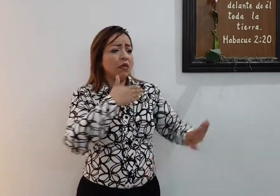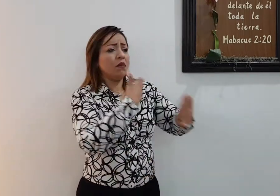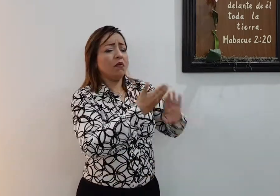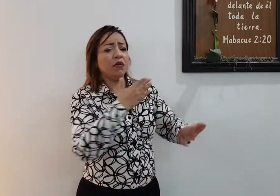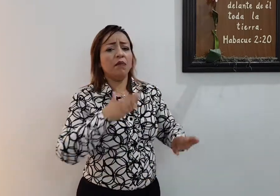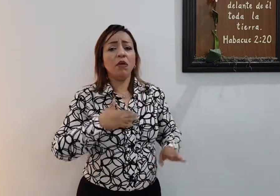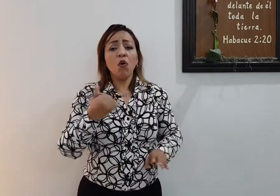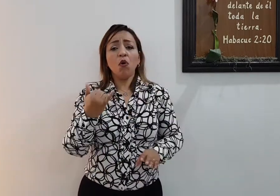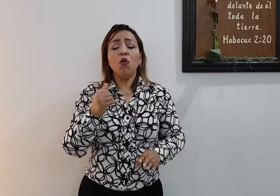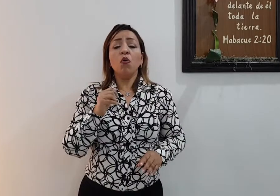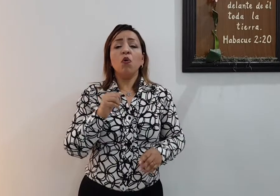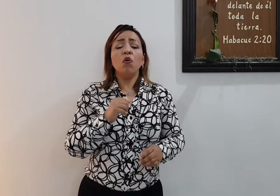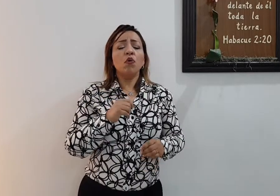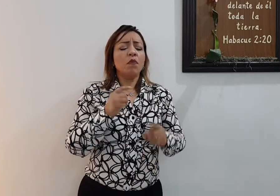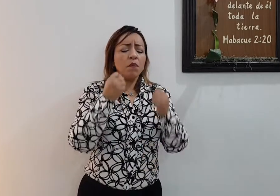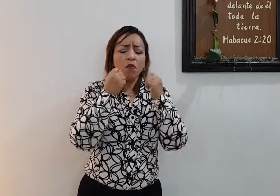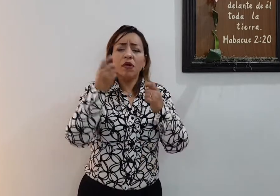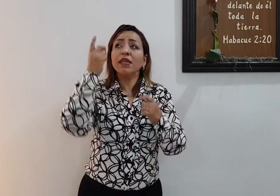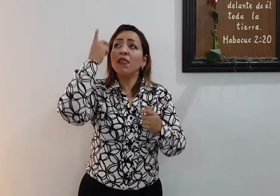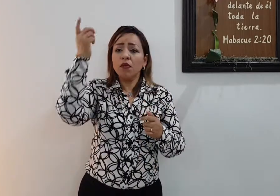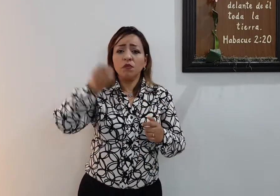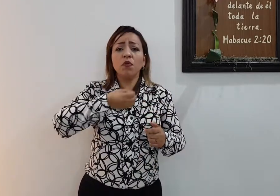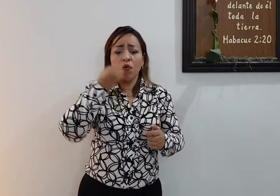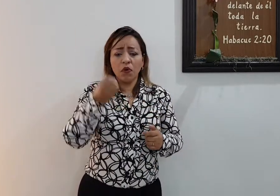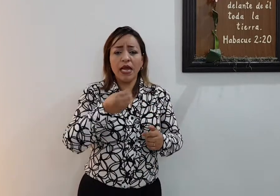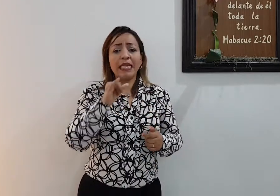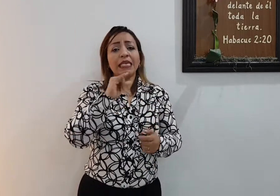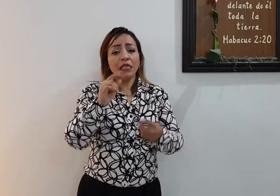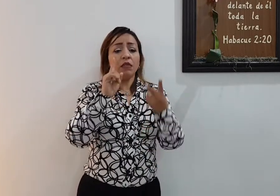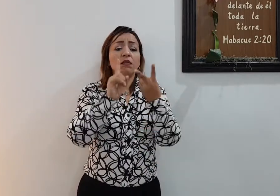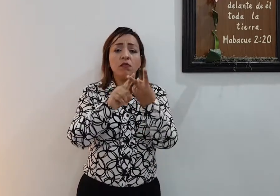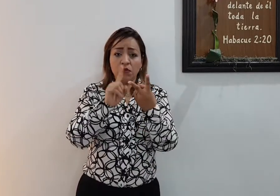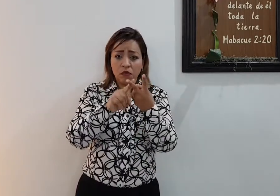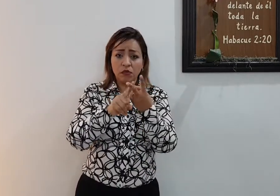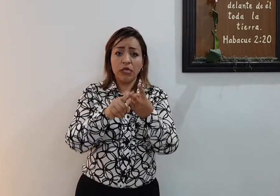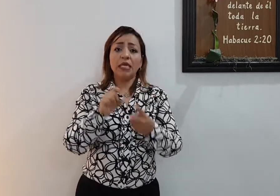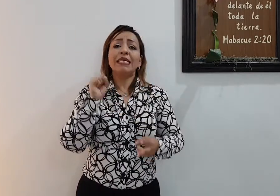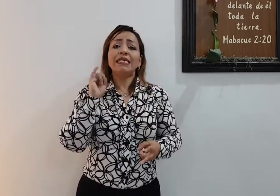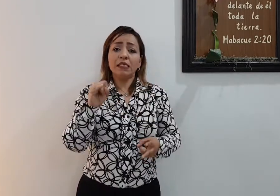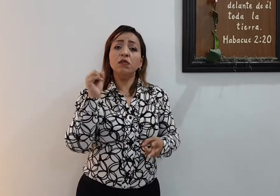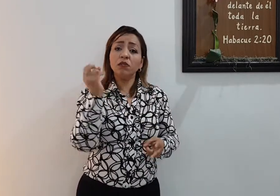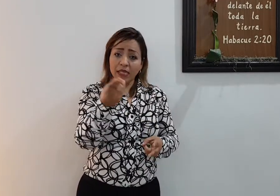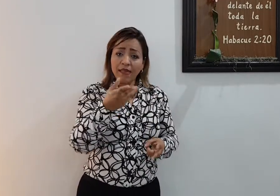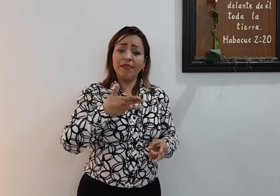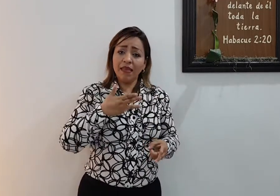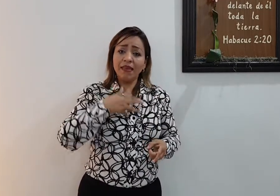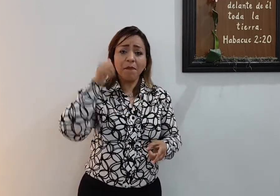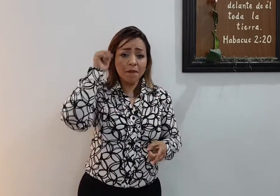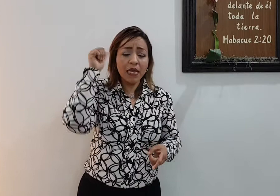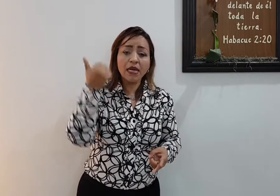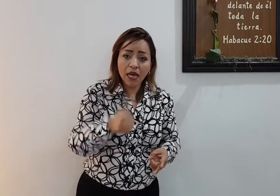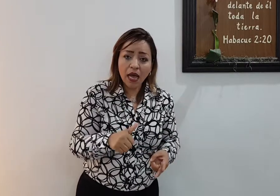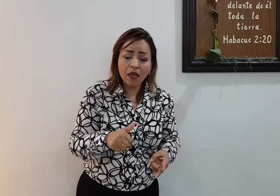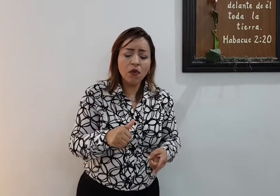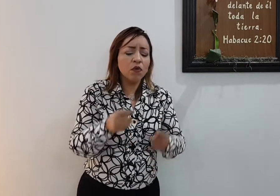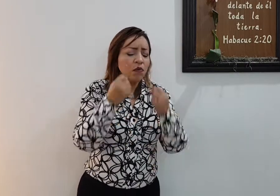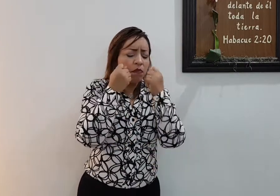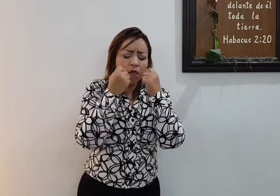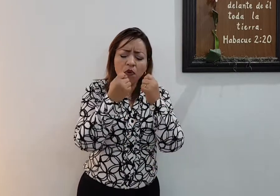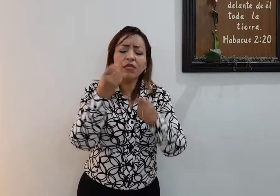pecado. Lo que tenemos que hacer siempre, hermanos, es orar sin cesar, porque ahí, en la presencia